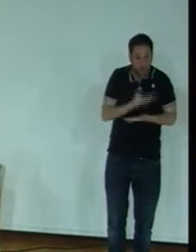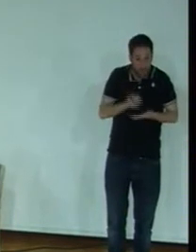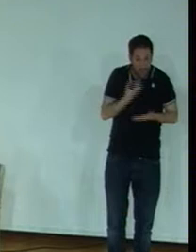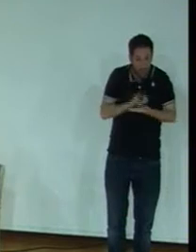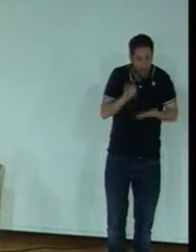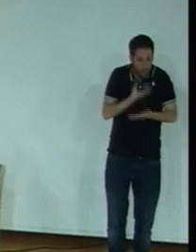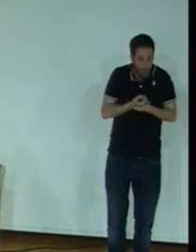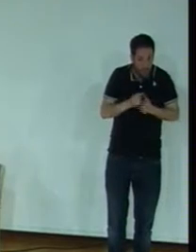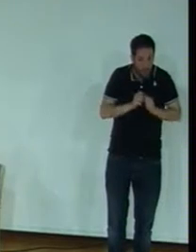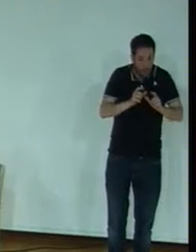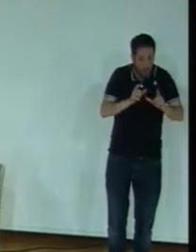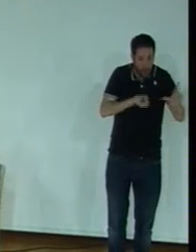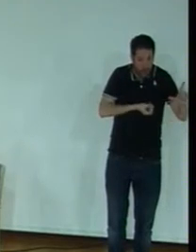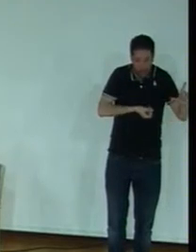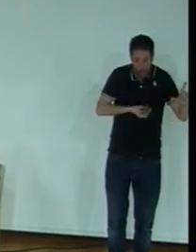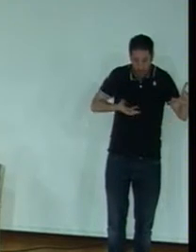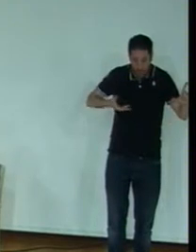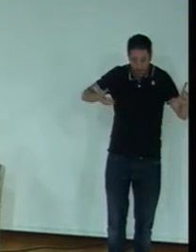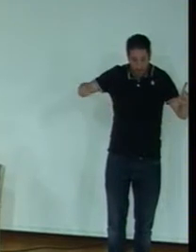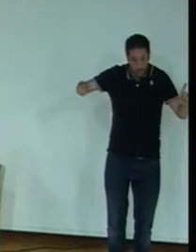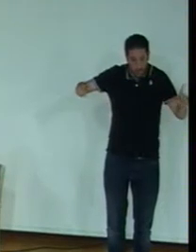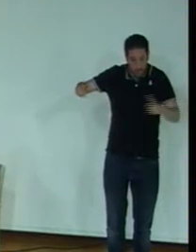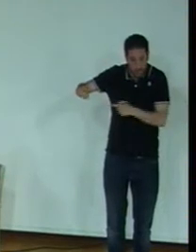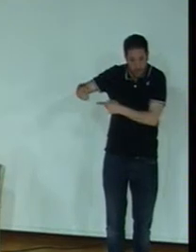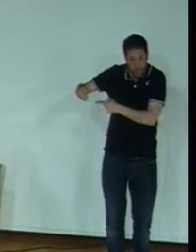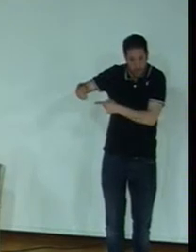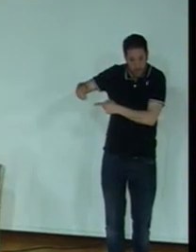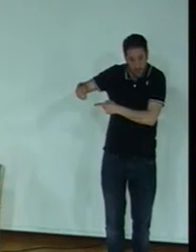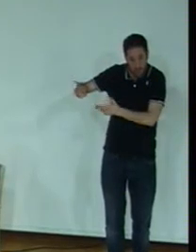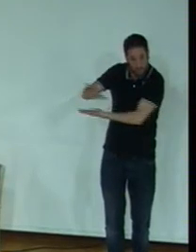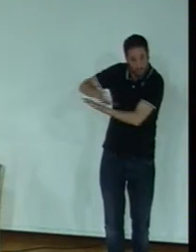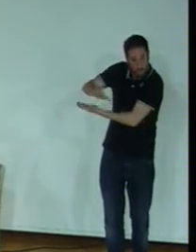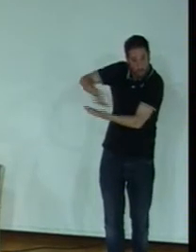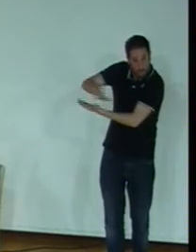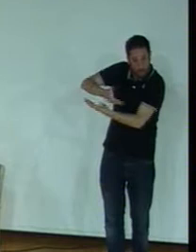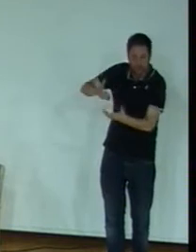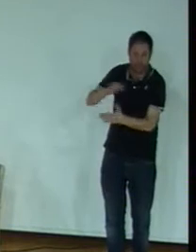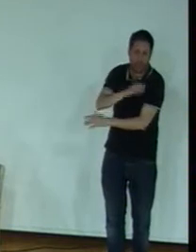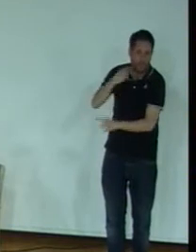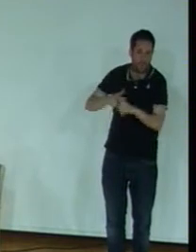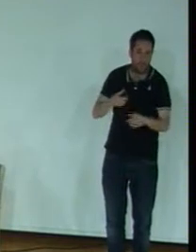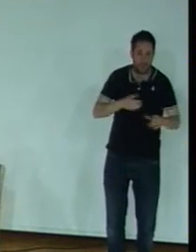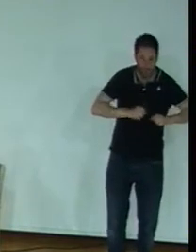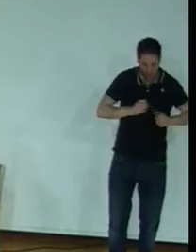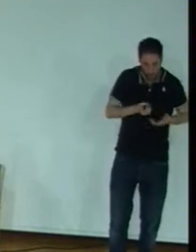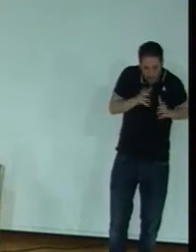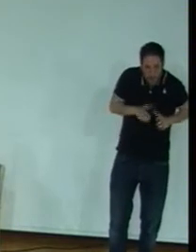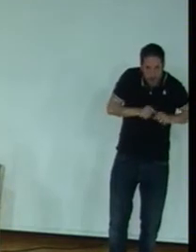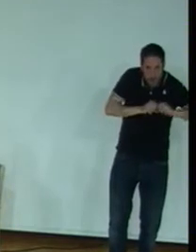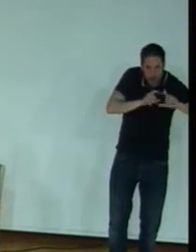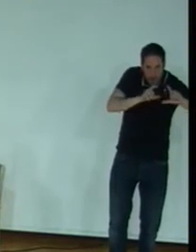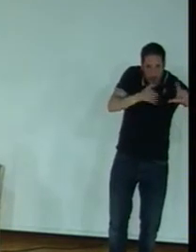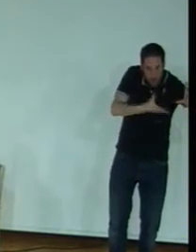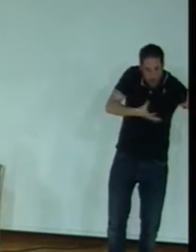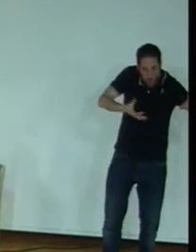laissé filtrer, vont être échanger des dizaines de fois, qu'est-ce que je dis, des centaines de fois, pour savoir qui aura